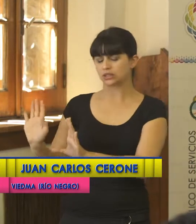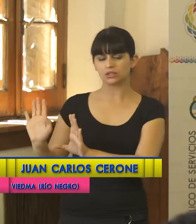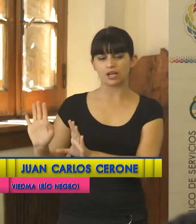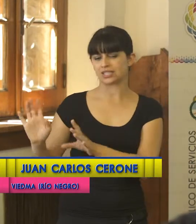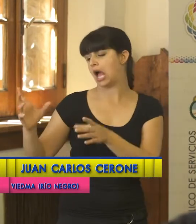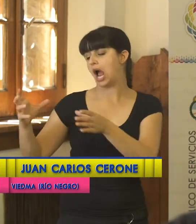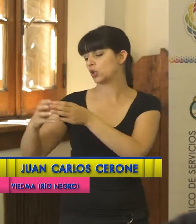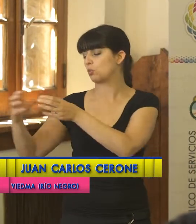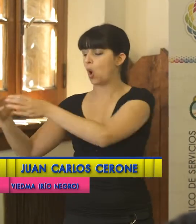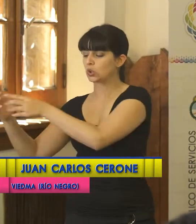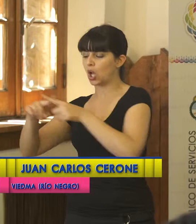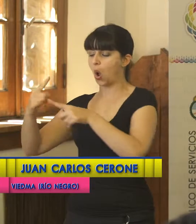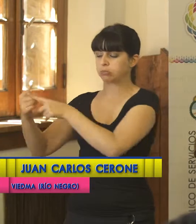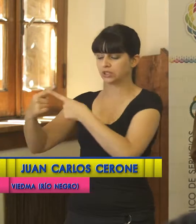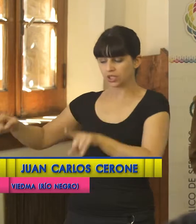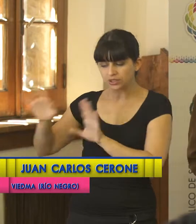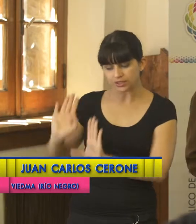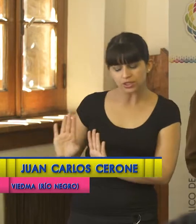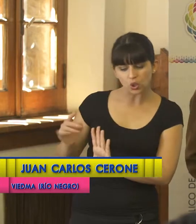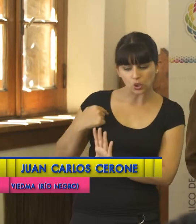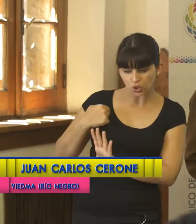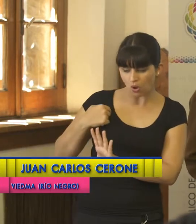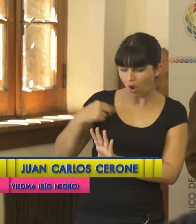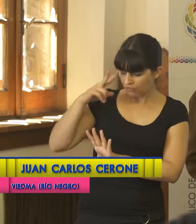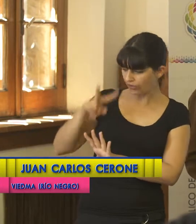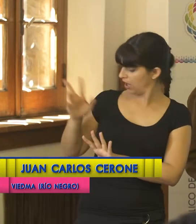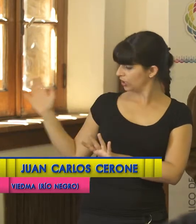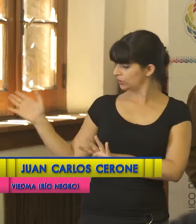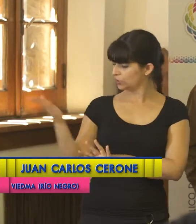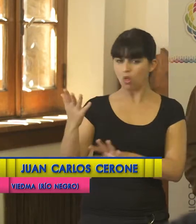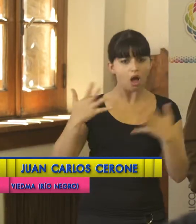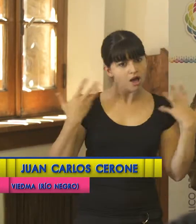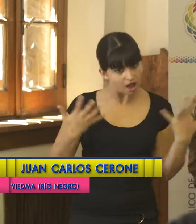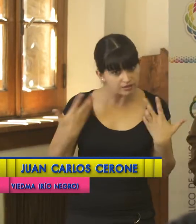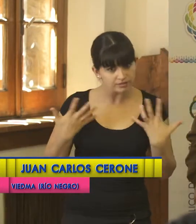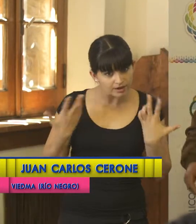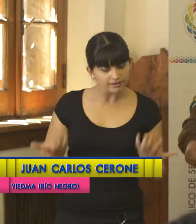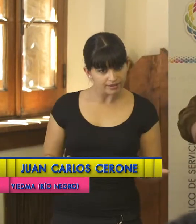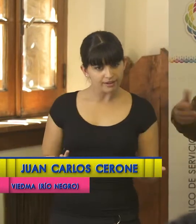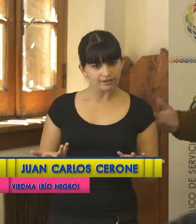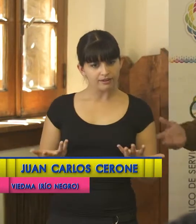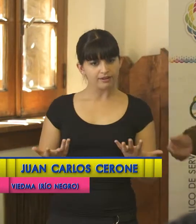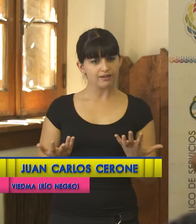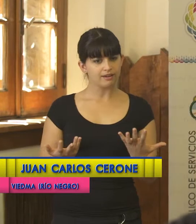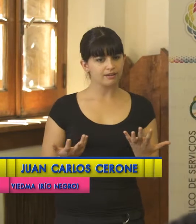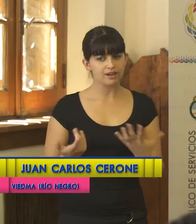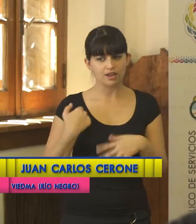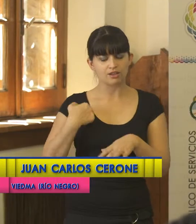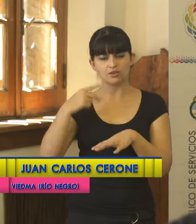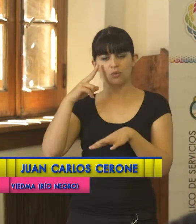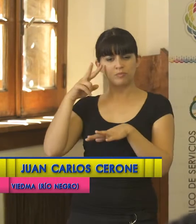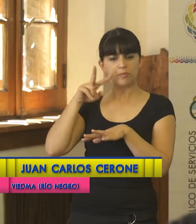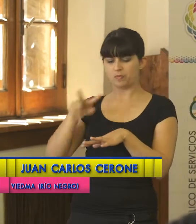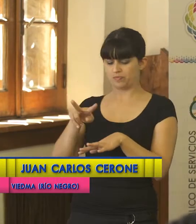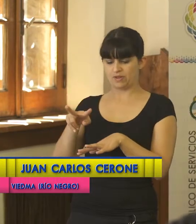políticamente hablando veía que se recibía con gran alegría y se generaba una gran algarabía